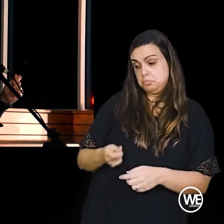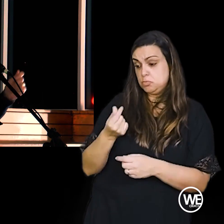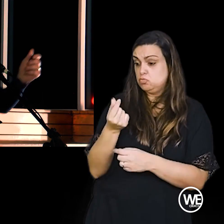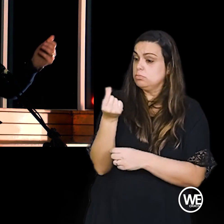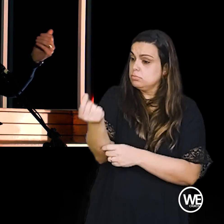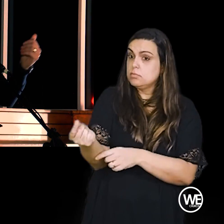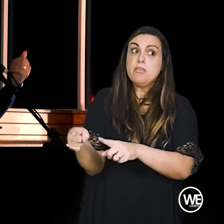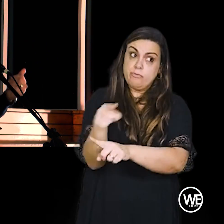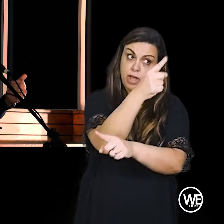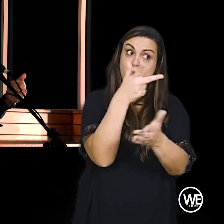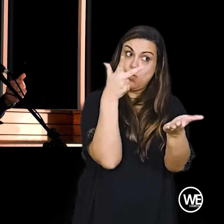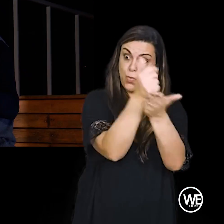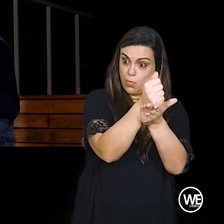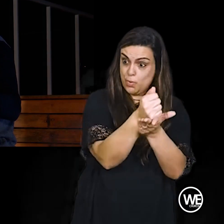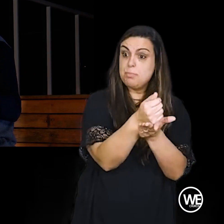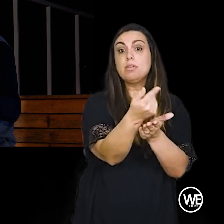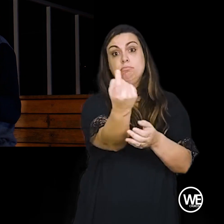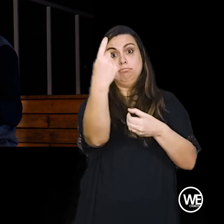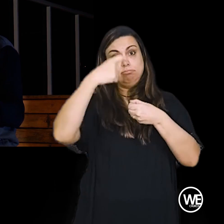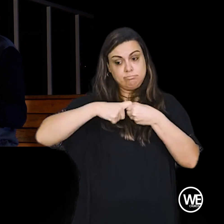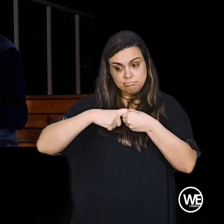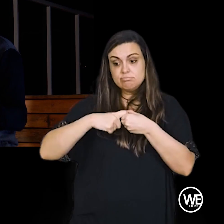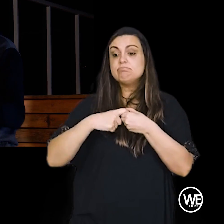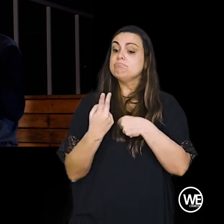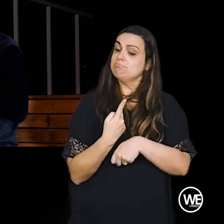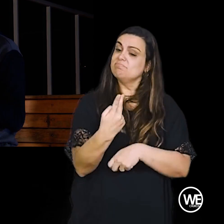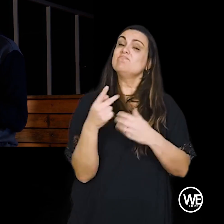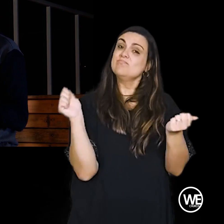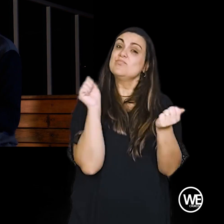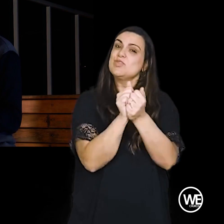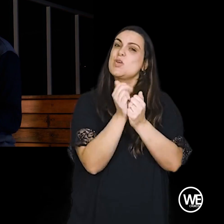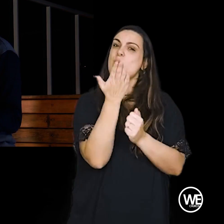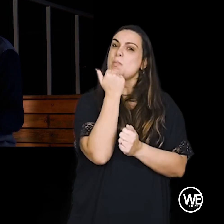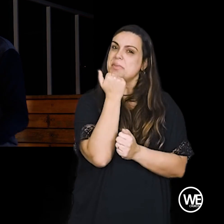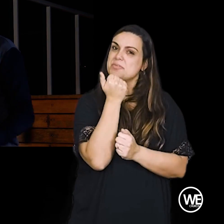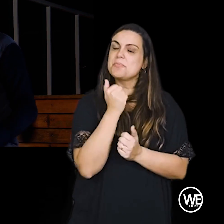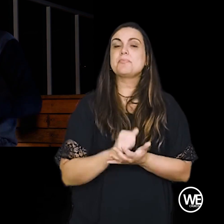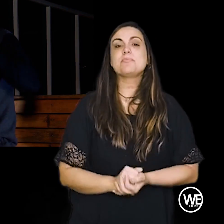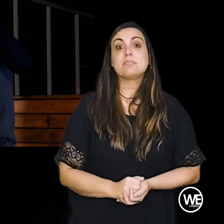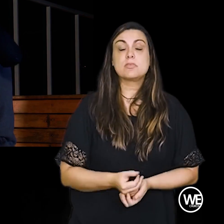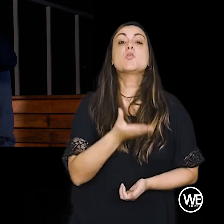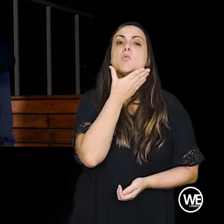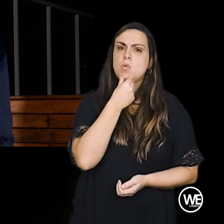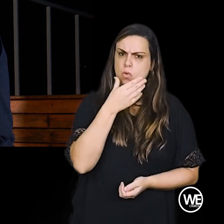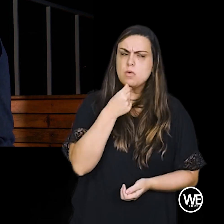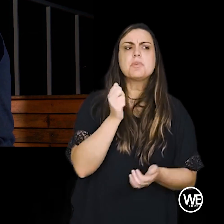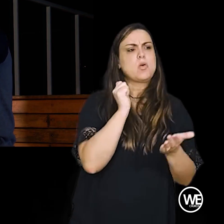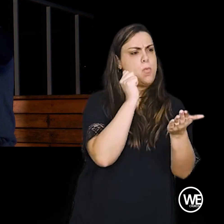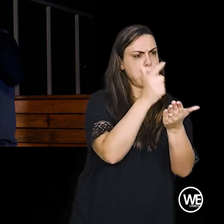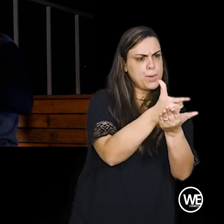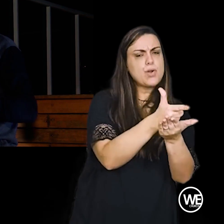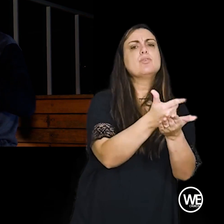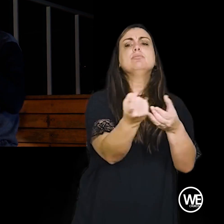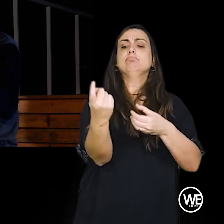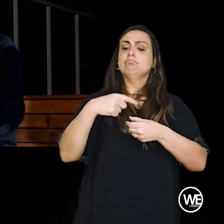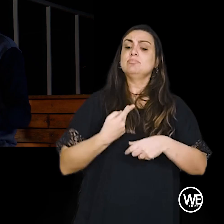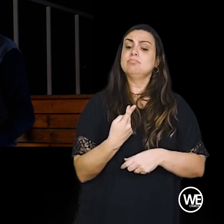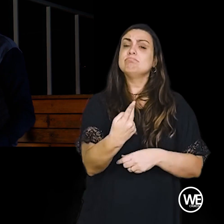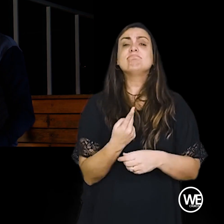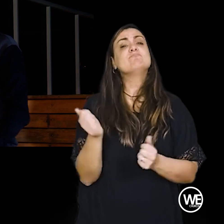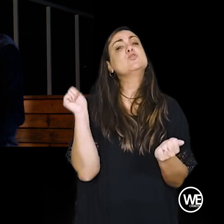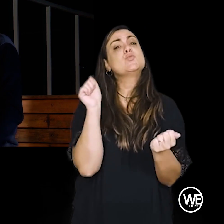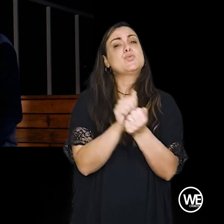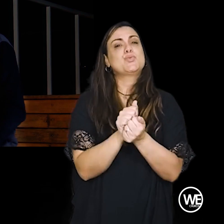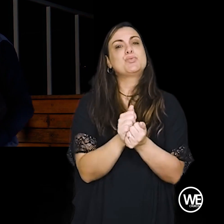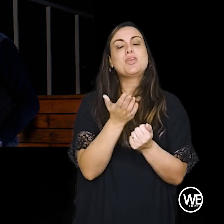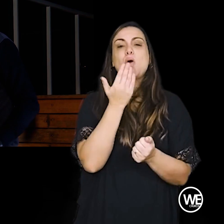vendinha e traz aqui o teu café com leite com salgadinho e a gente vai comer junto. Ele foi, comprou, veio até mim e a gente fez uma